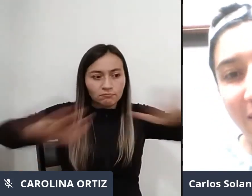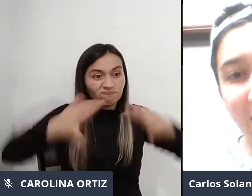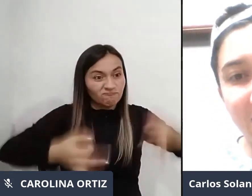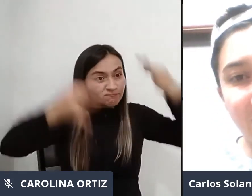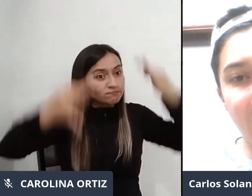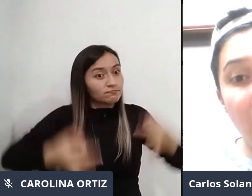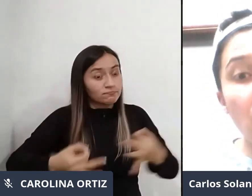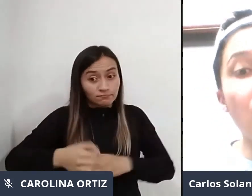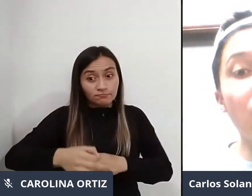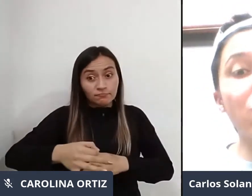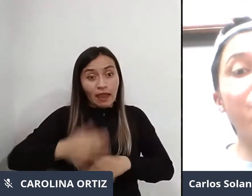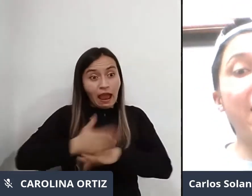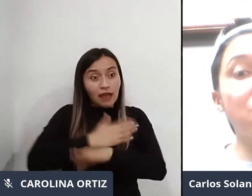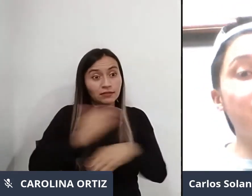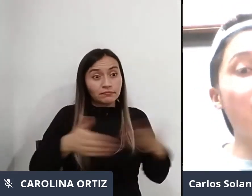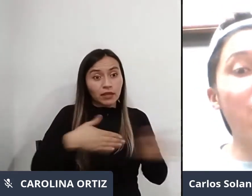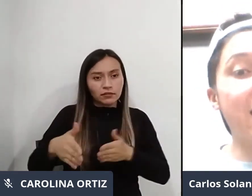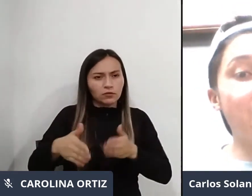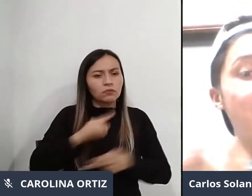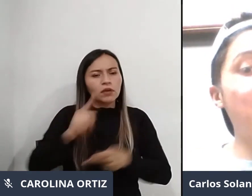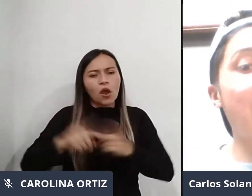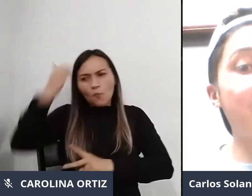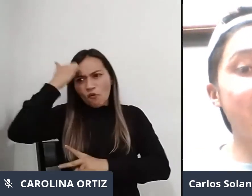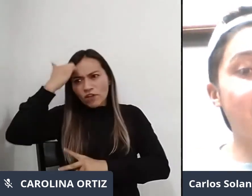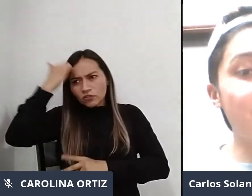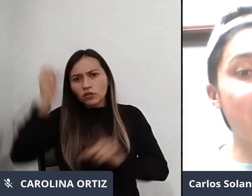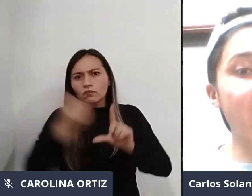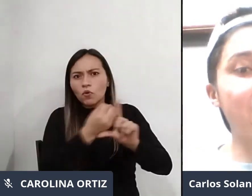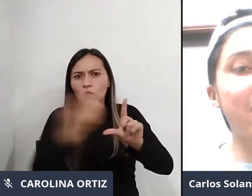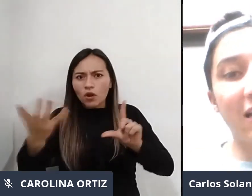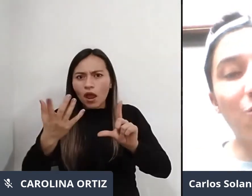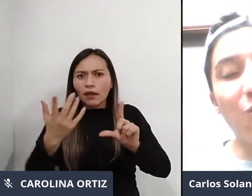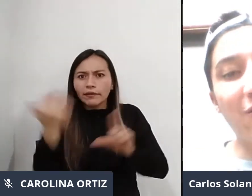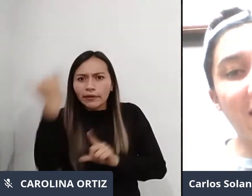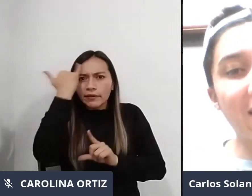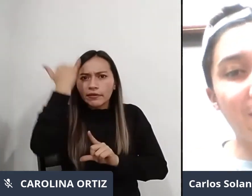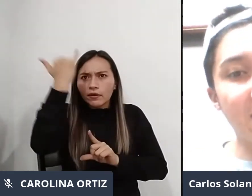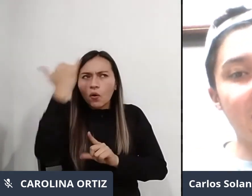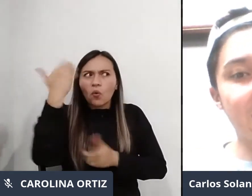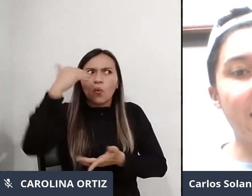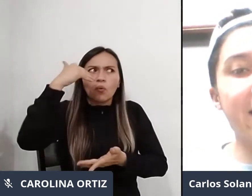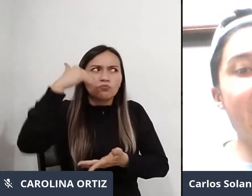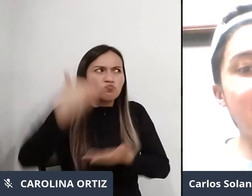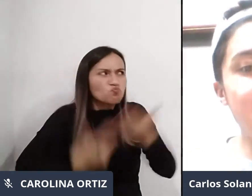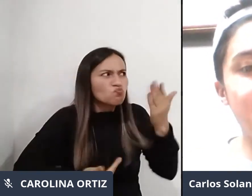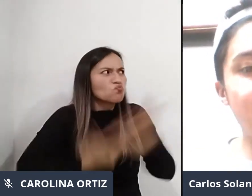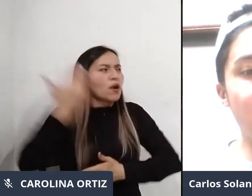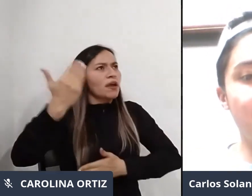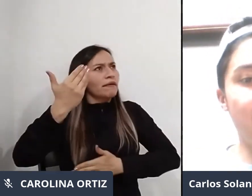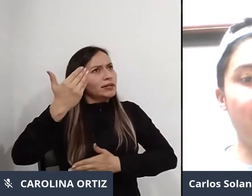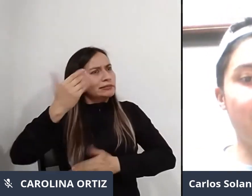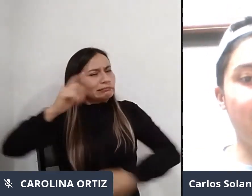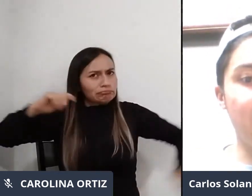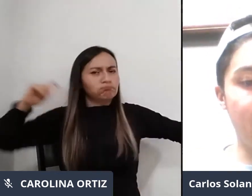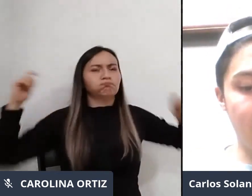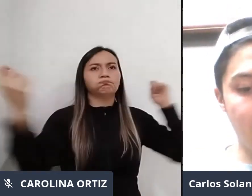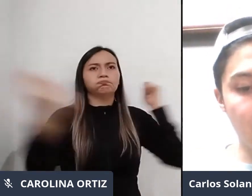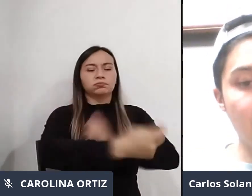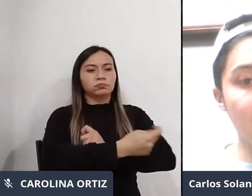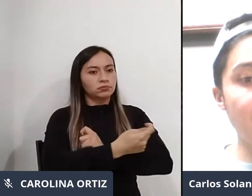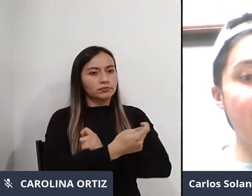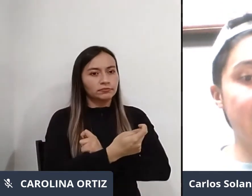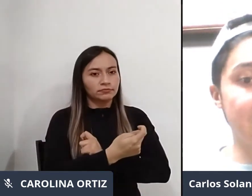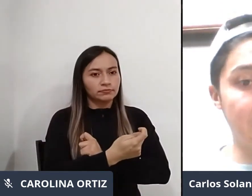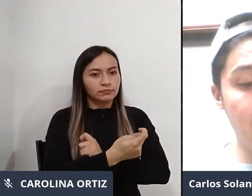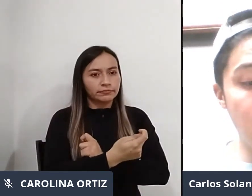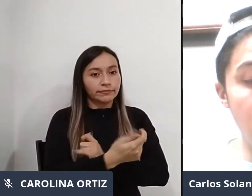que reinventarse, cómo los maestros populares, los educadores comunitarios tuvieron que reinventarse y qué están haciendo los